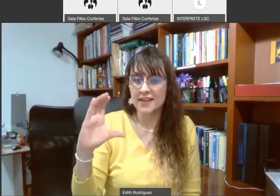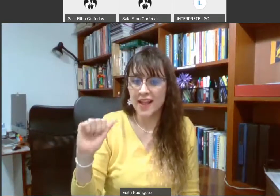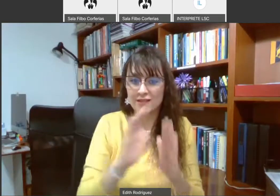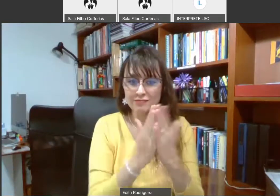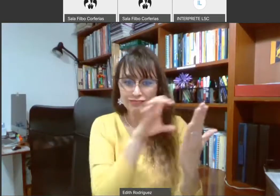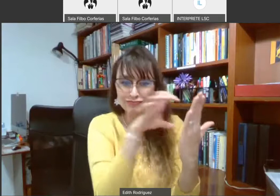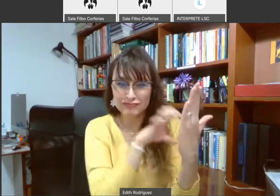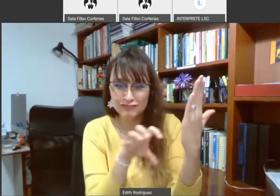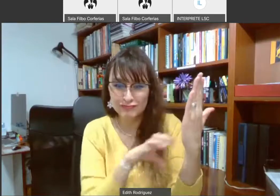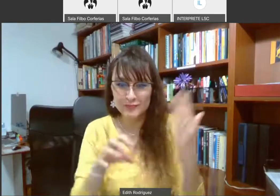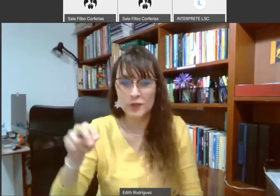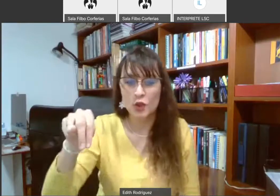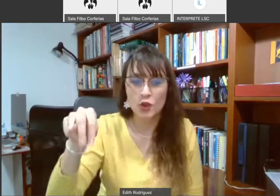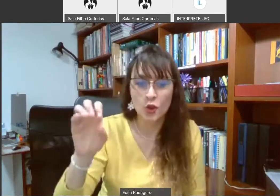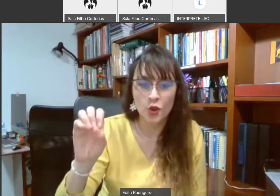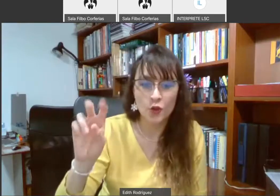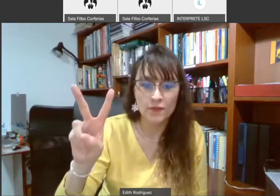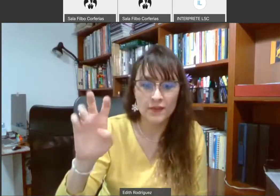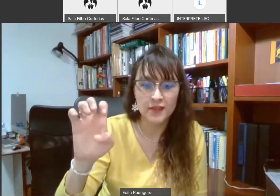ver y conocer todo este mundo.